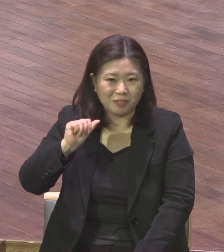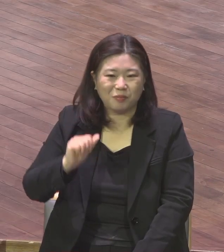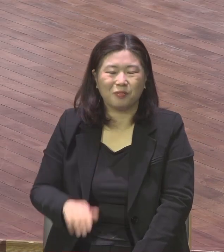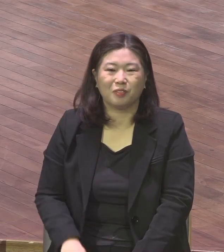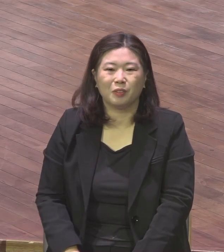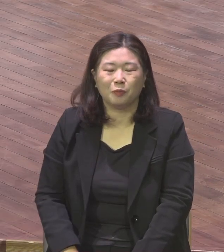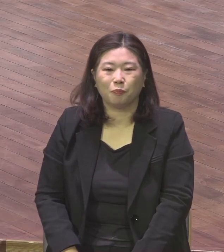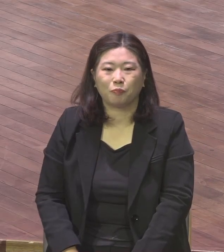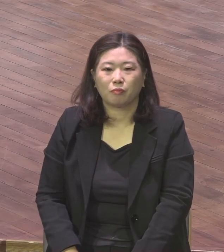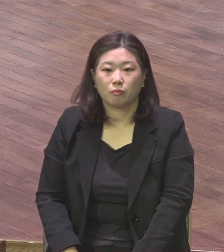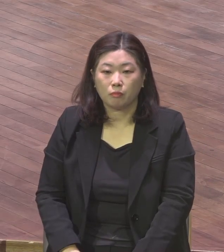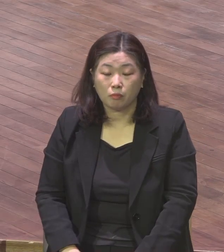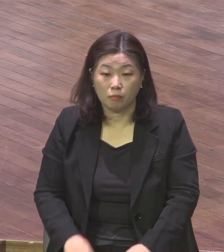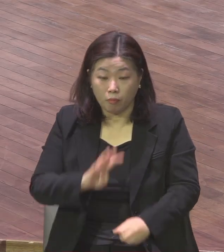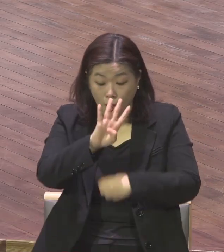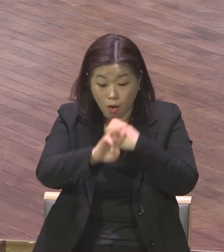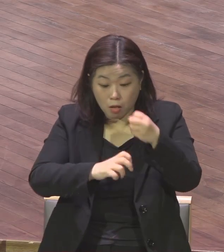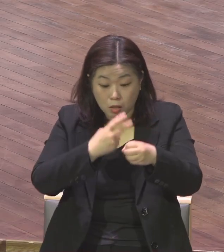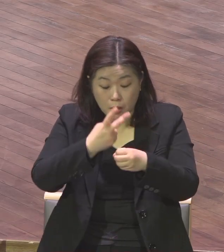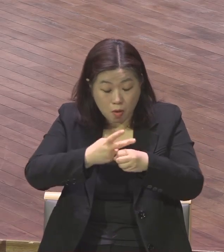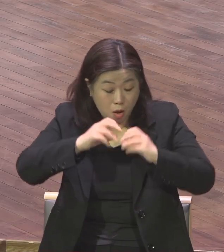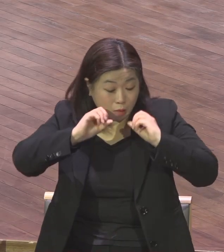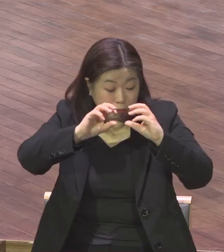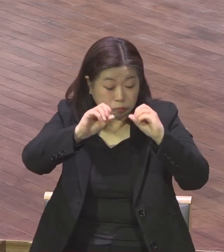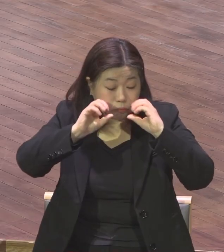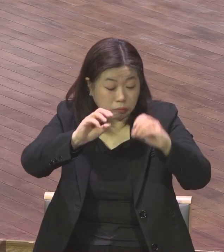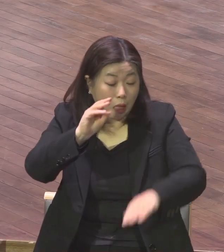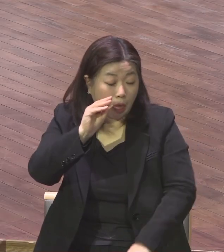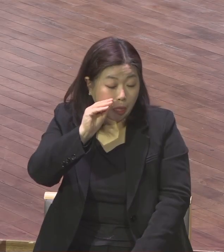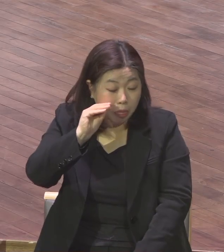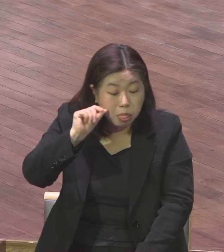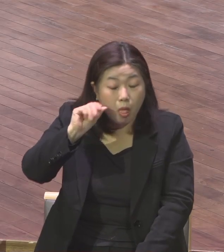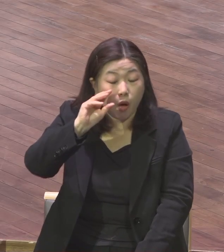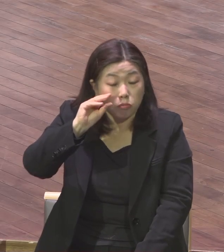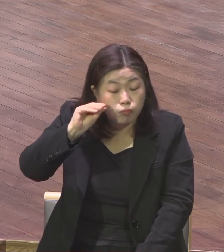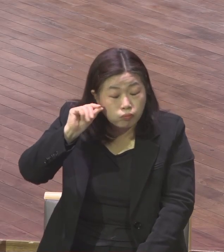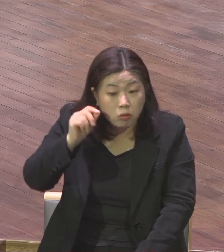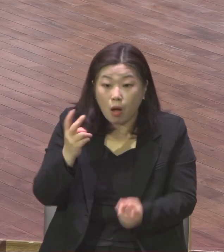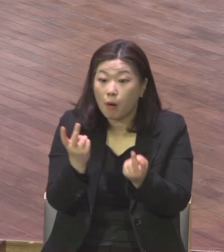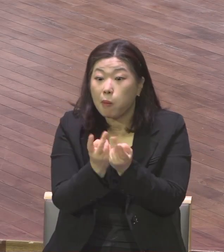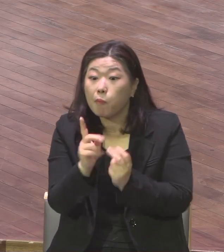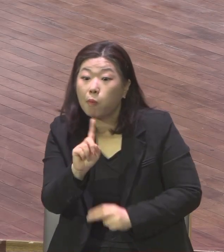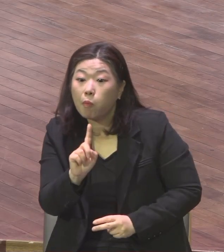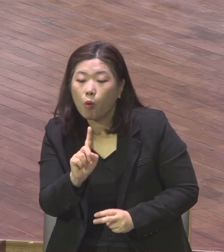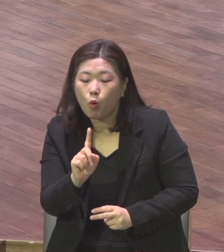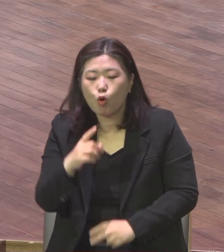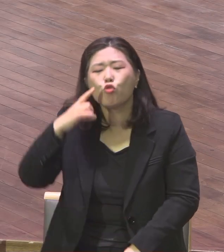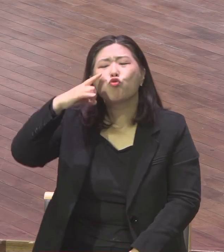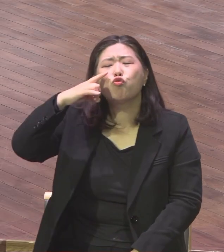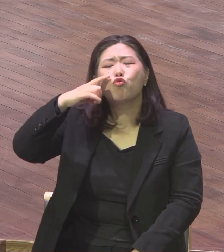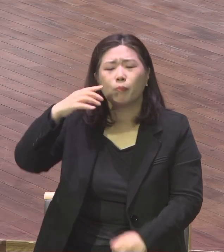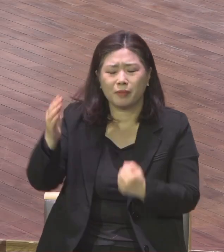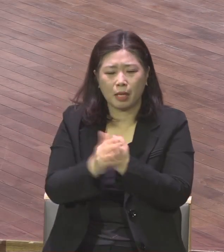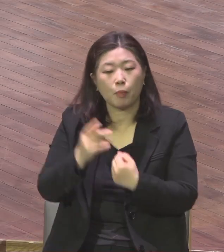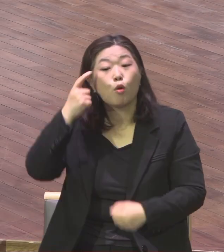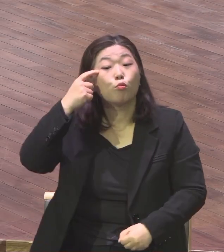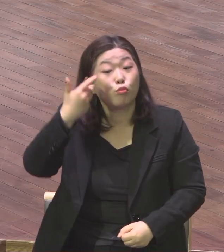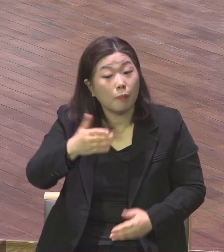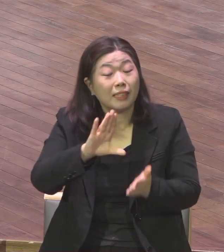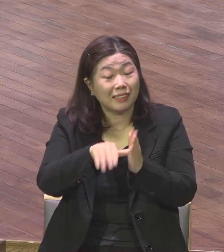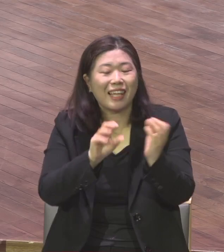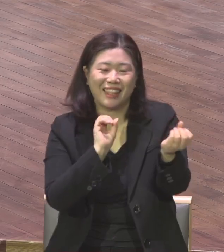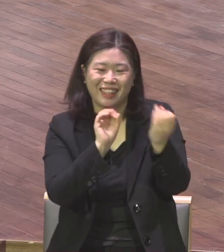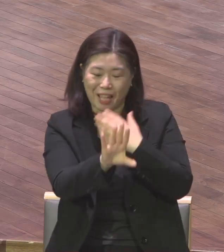어려움 아픔을 다 이겨내면서 승리할 수 있던 이 고백이 있습니다. 그 고백이